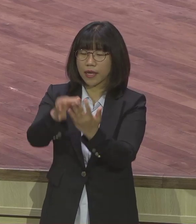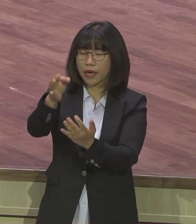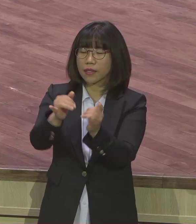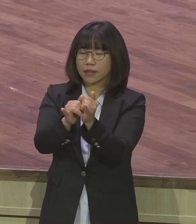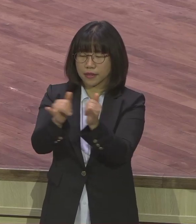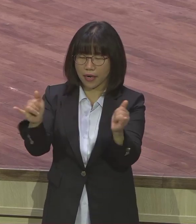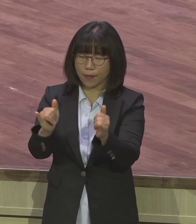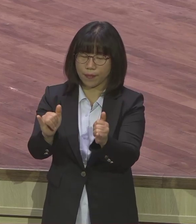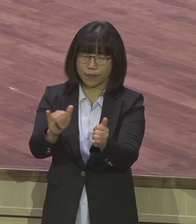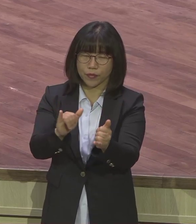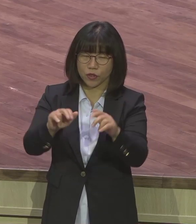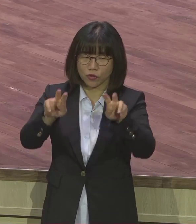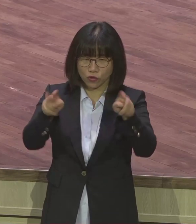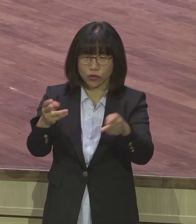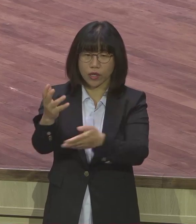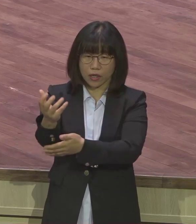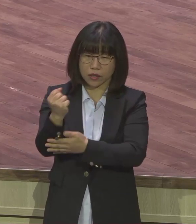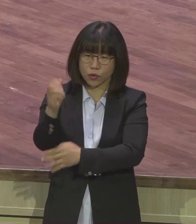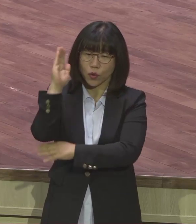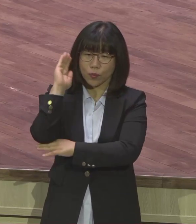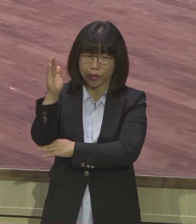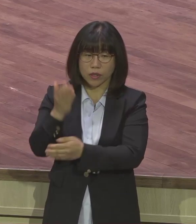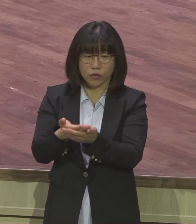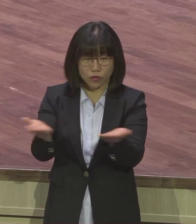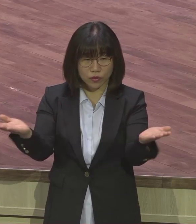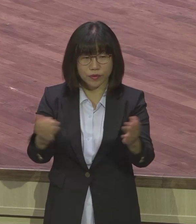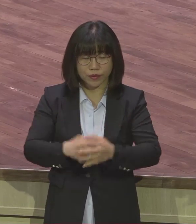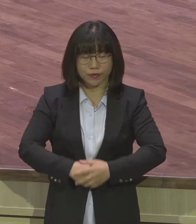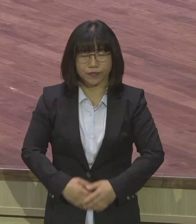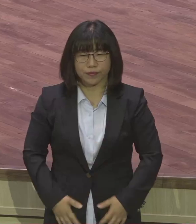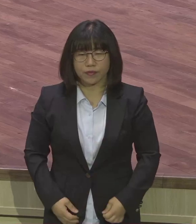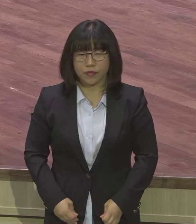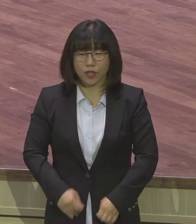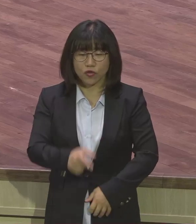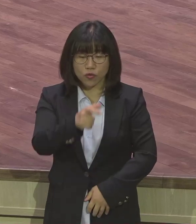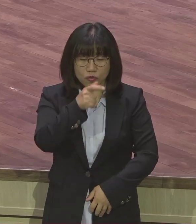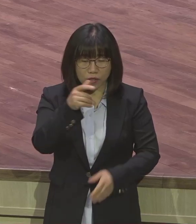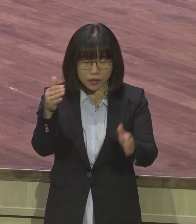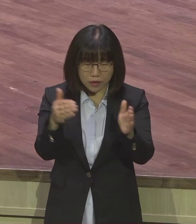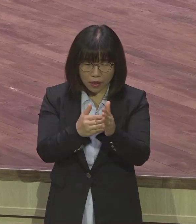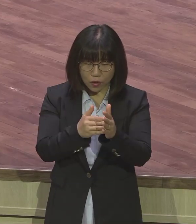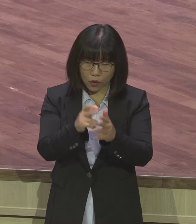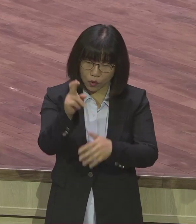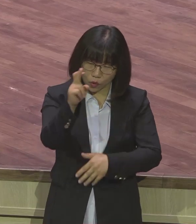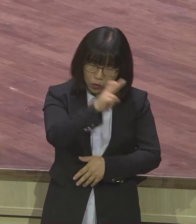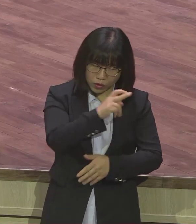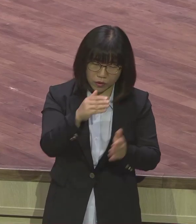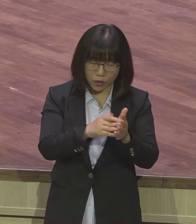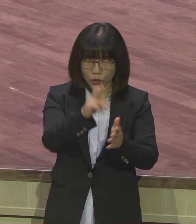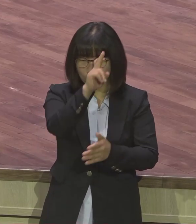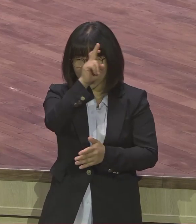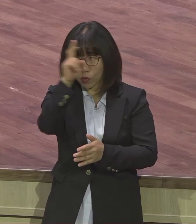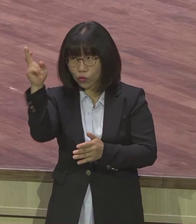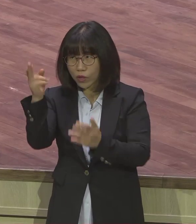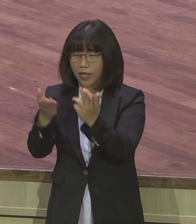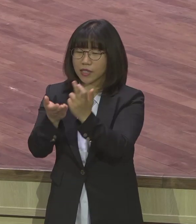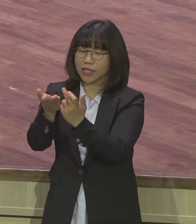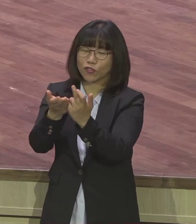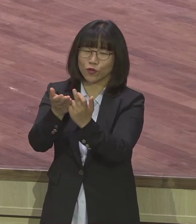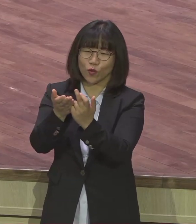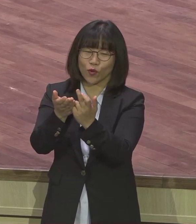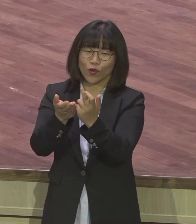부부 수양회가 진행되었습니다. 수요일을 끝나고 오전에 끝나고 오후에 또 제주도로